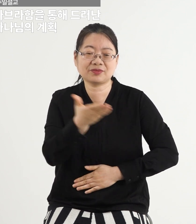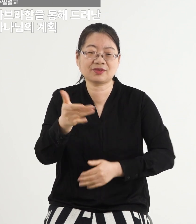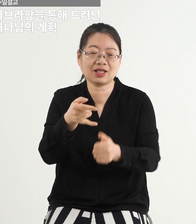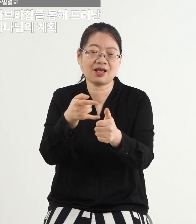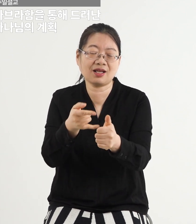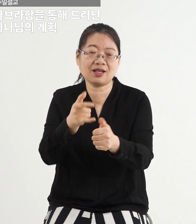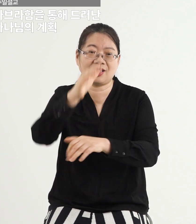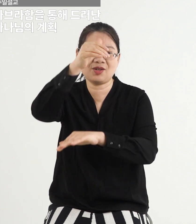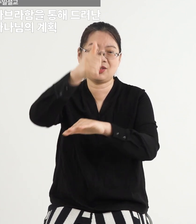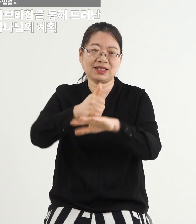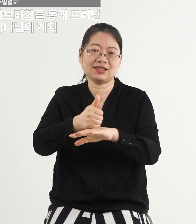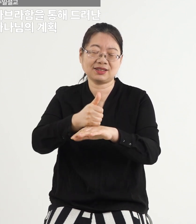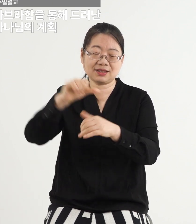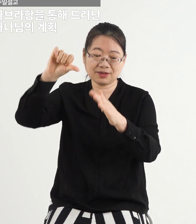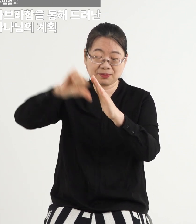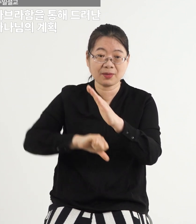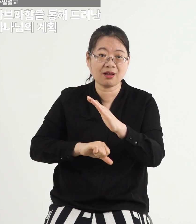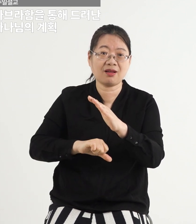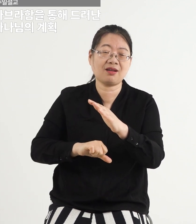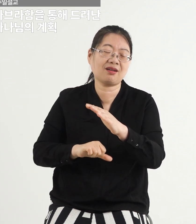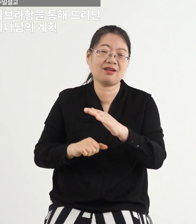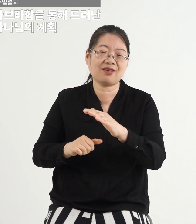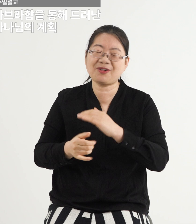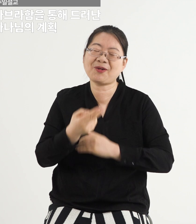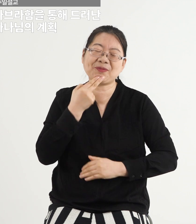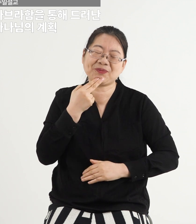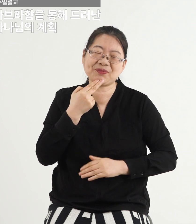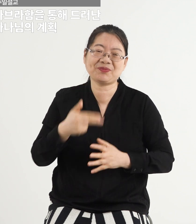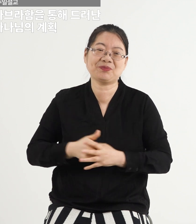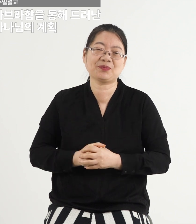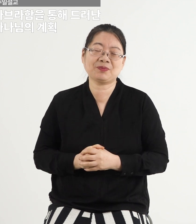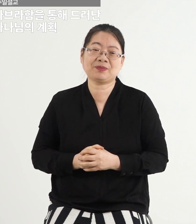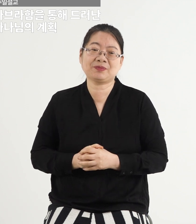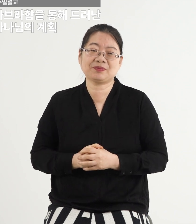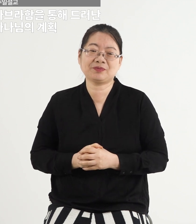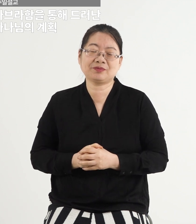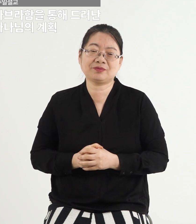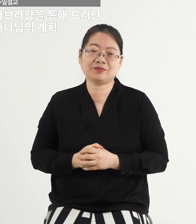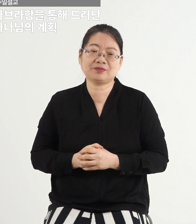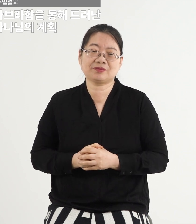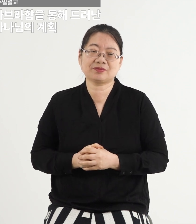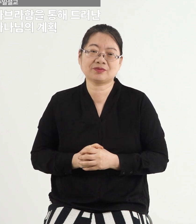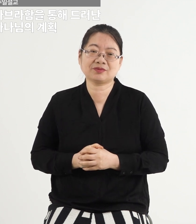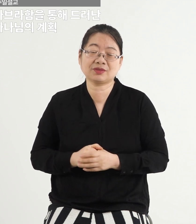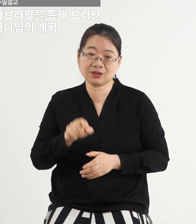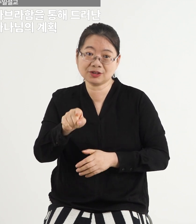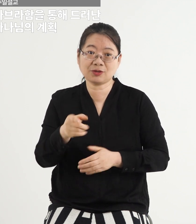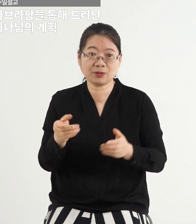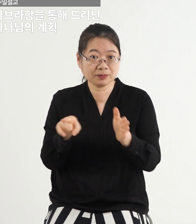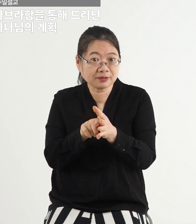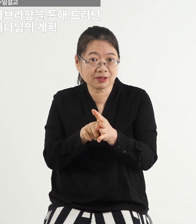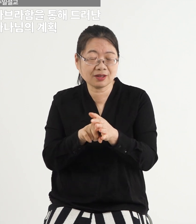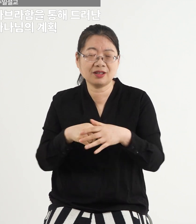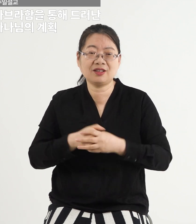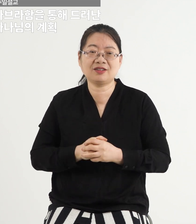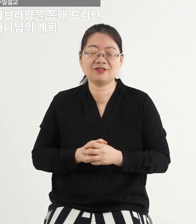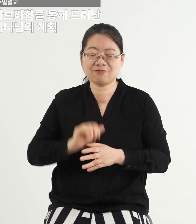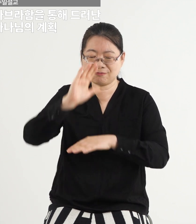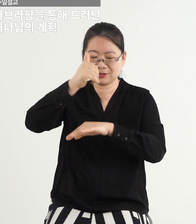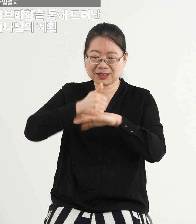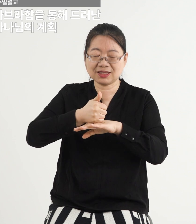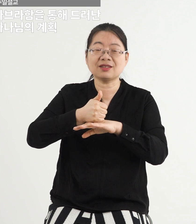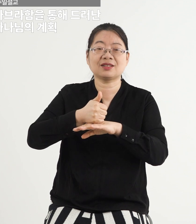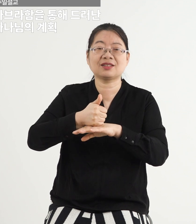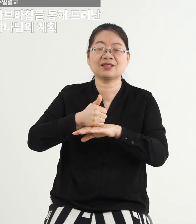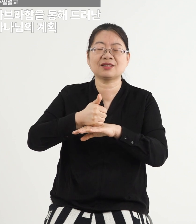여러분들에게는 궁극적인 실패란 있을 수가 없어요. 그 사실을 믿으십니까?